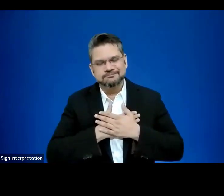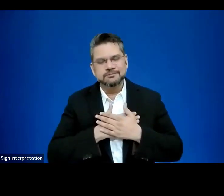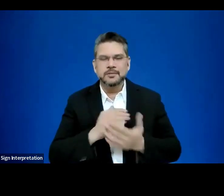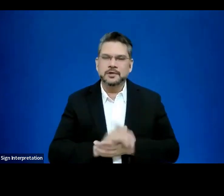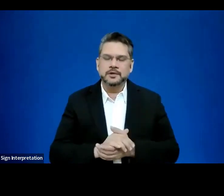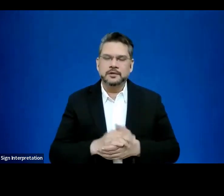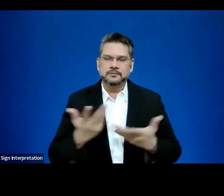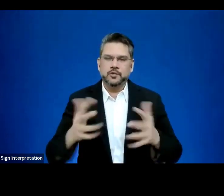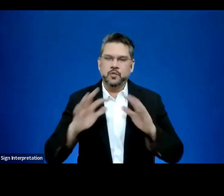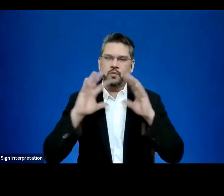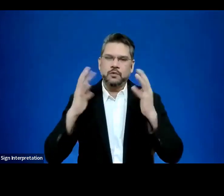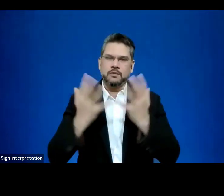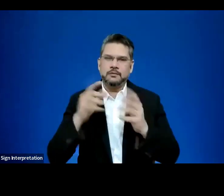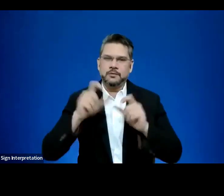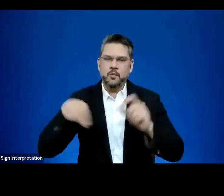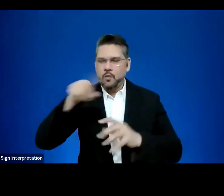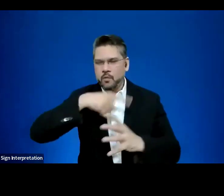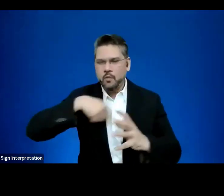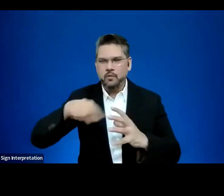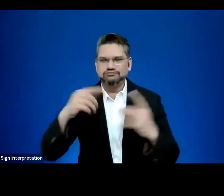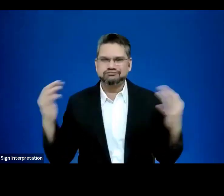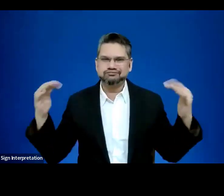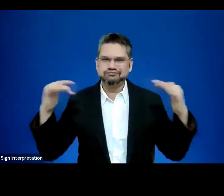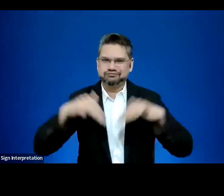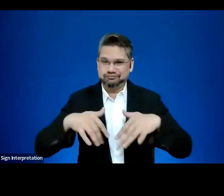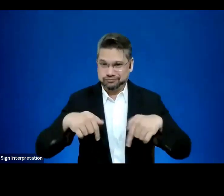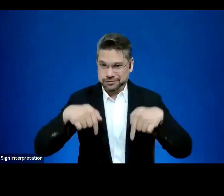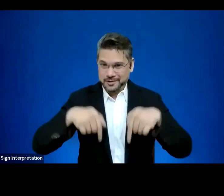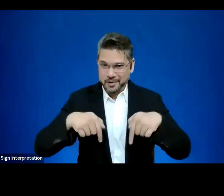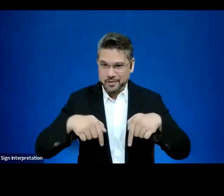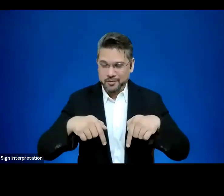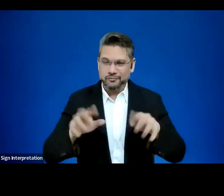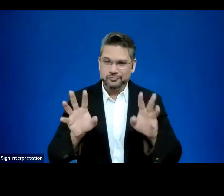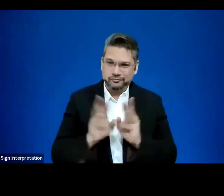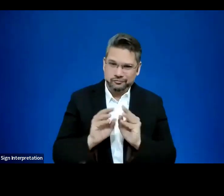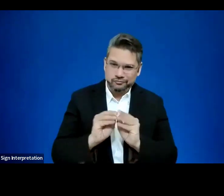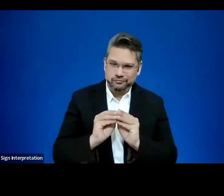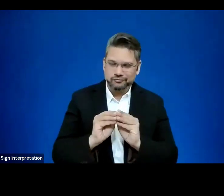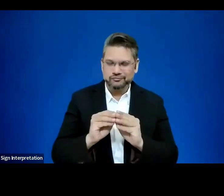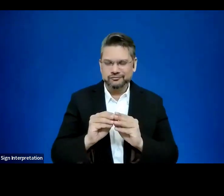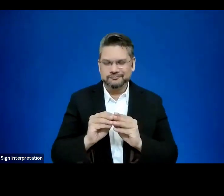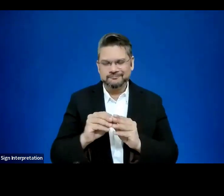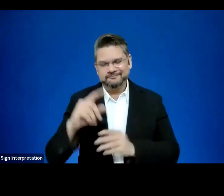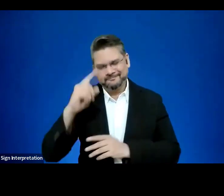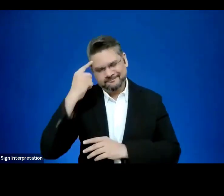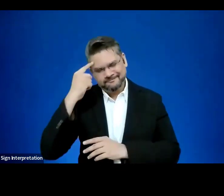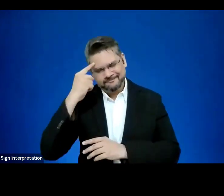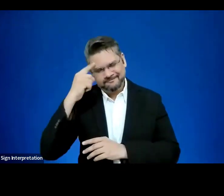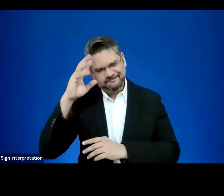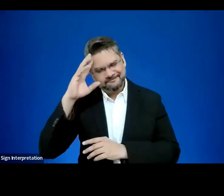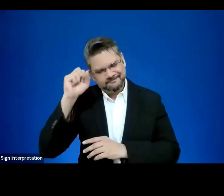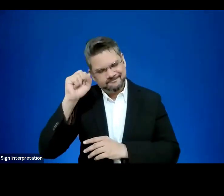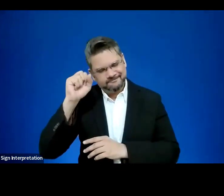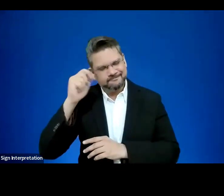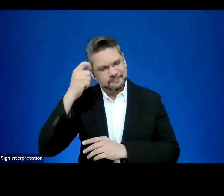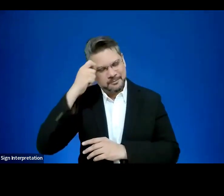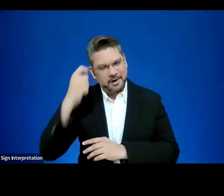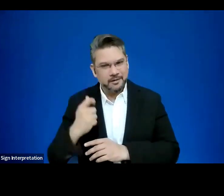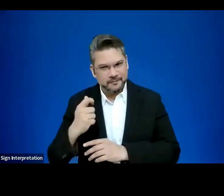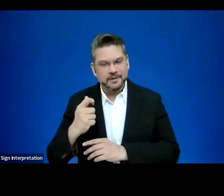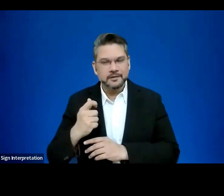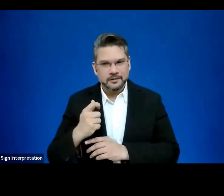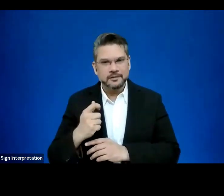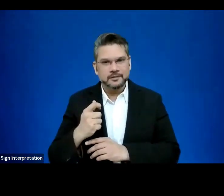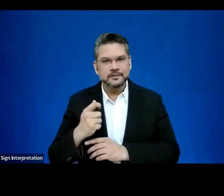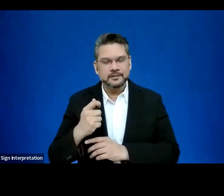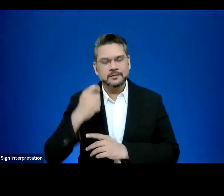被我们的 Bhargavi 博士触动到的人，我想今天呢参与我们全世界很多人来